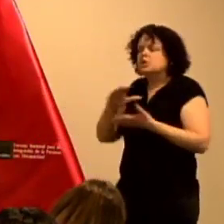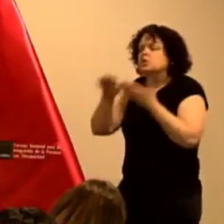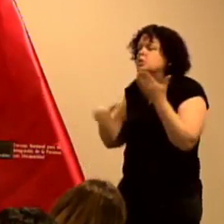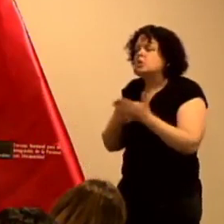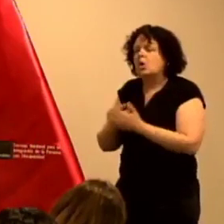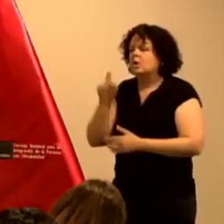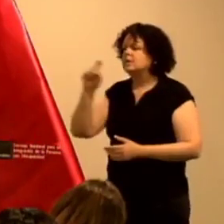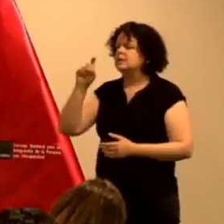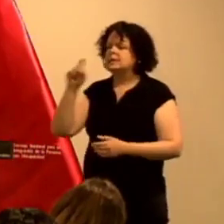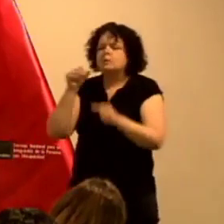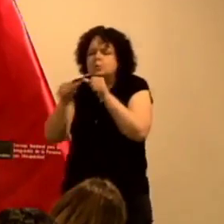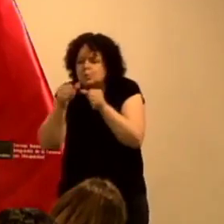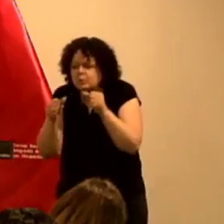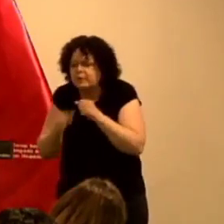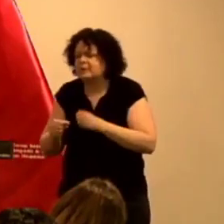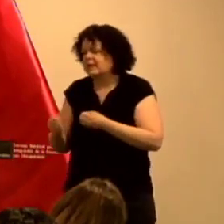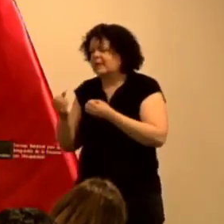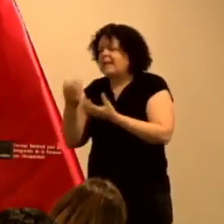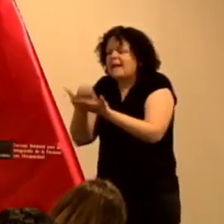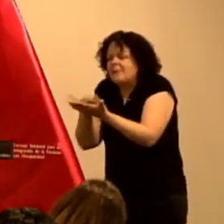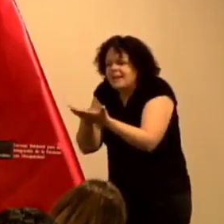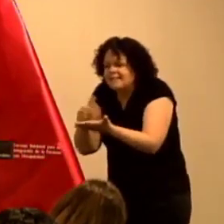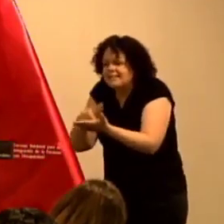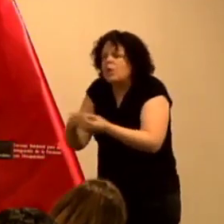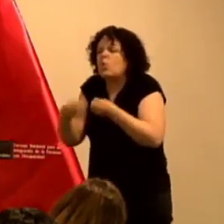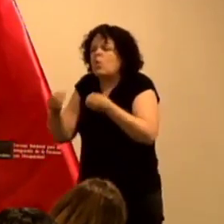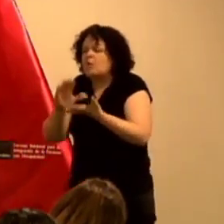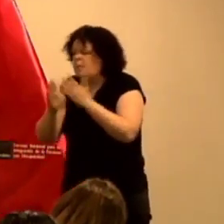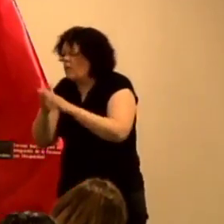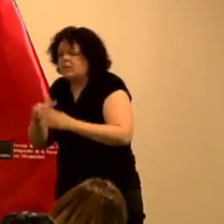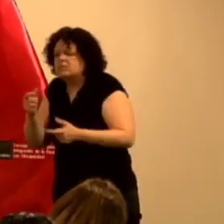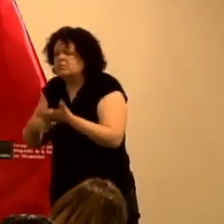Nuevamente, cifras, información, evidencias.